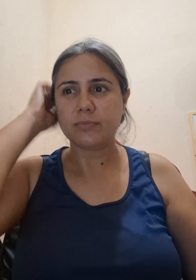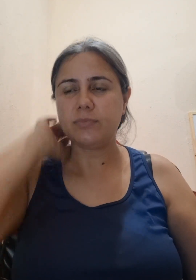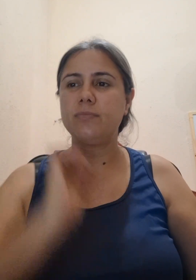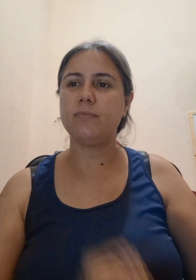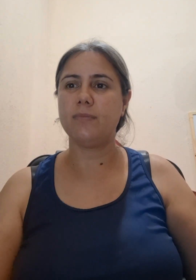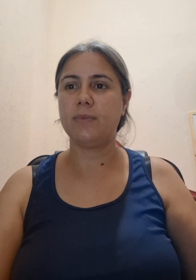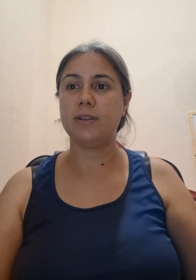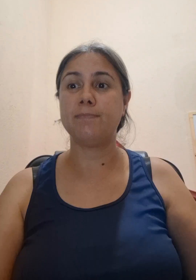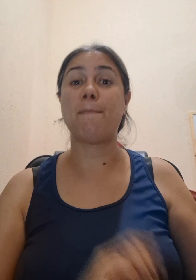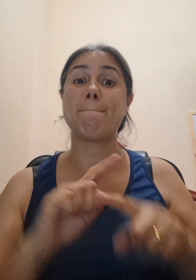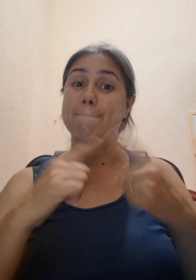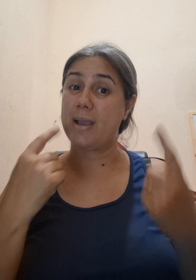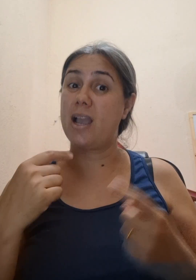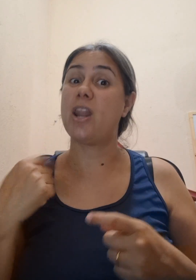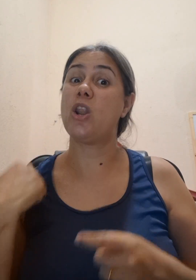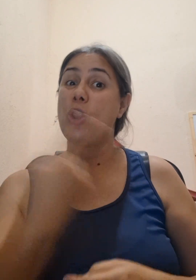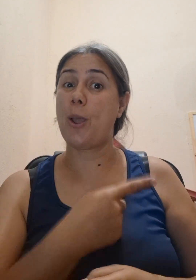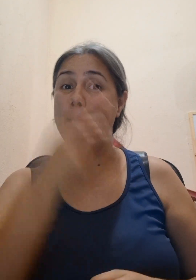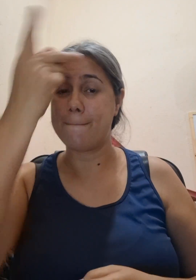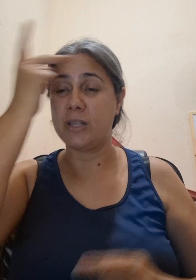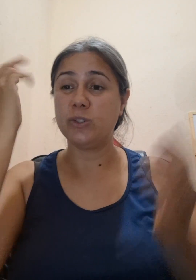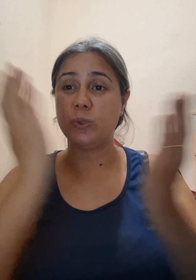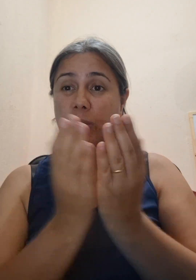normal, nossa consciência fica errada.